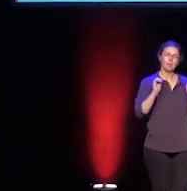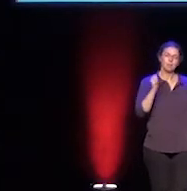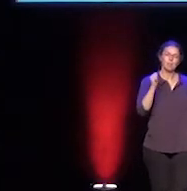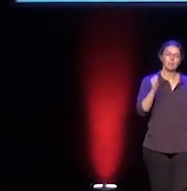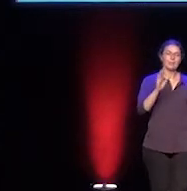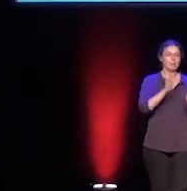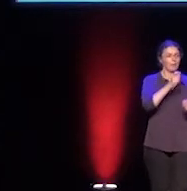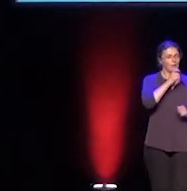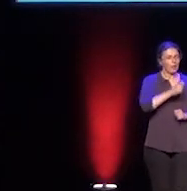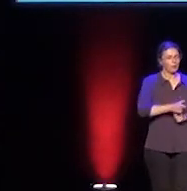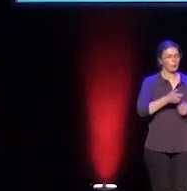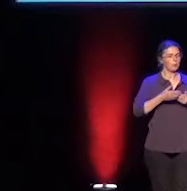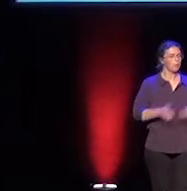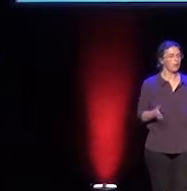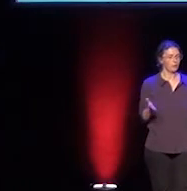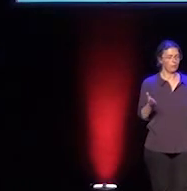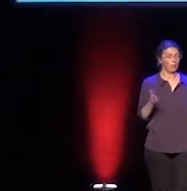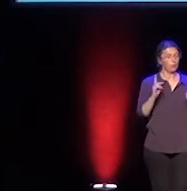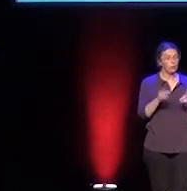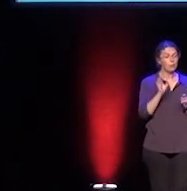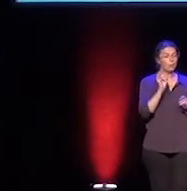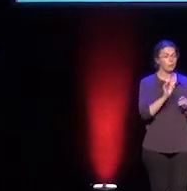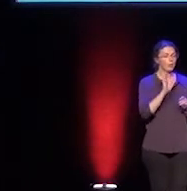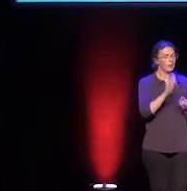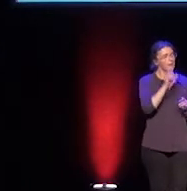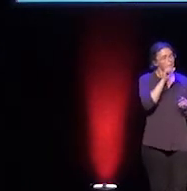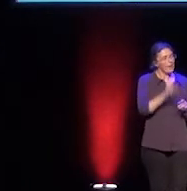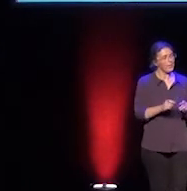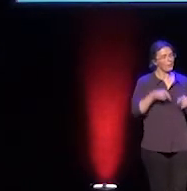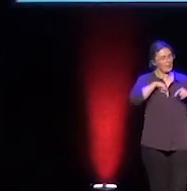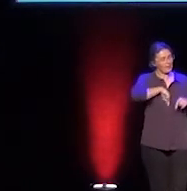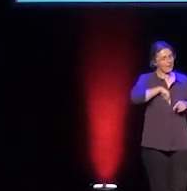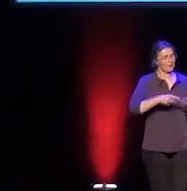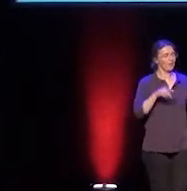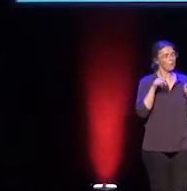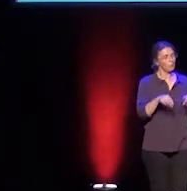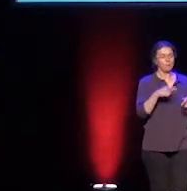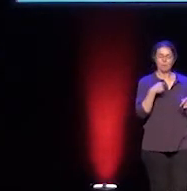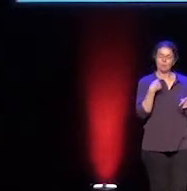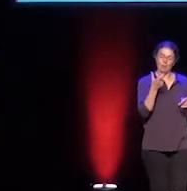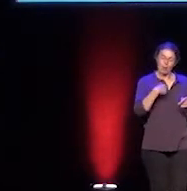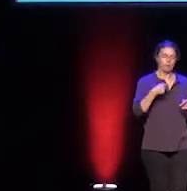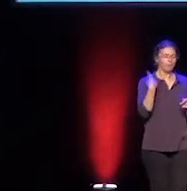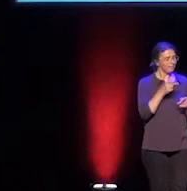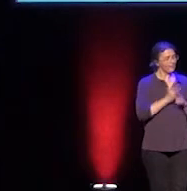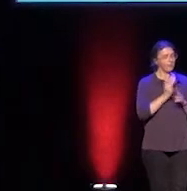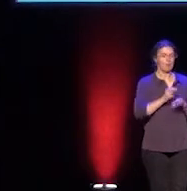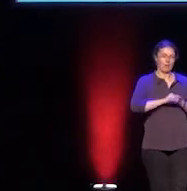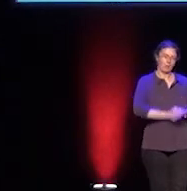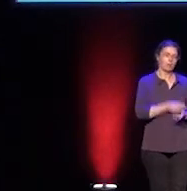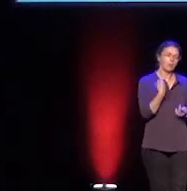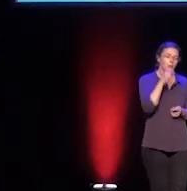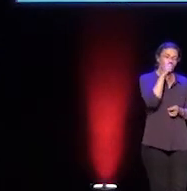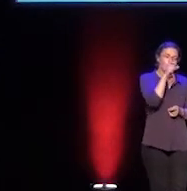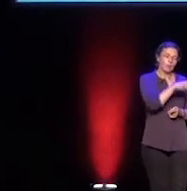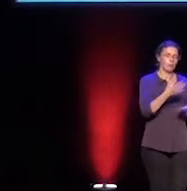deine Verantwortungsbereitschaft und für deine Menschlichkeit, mit der du uns beeindrucken kannst. Wir sind stolz darauf,